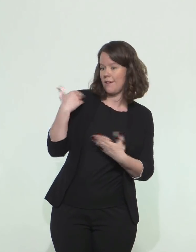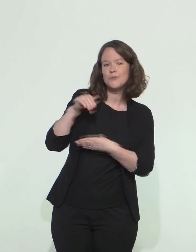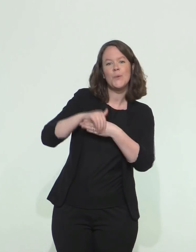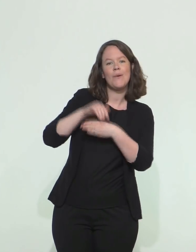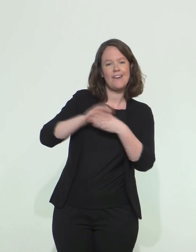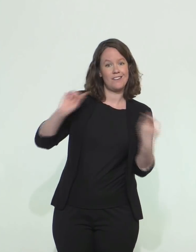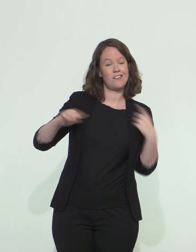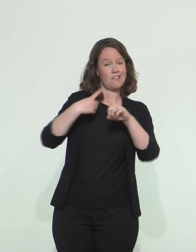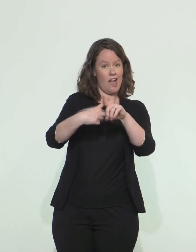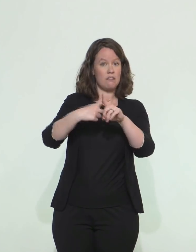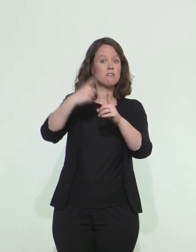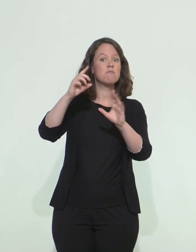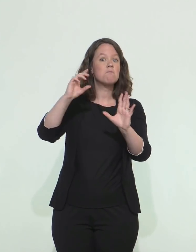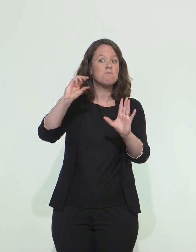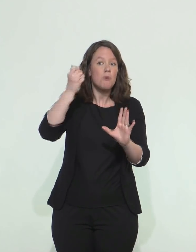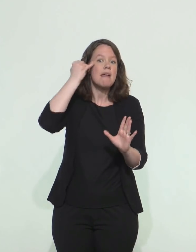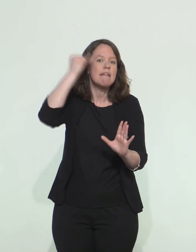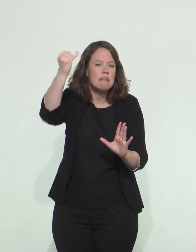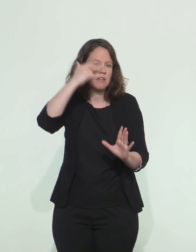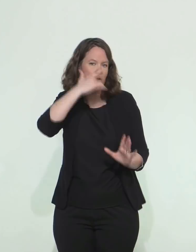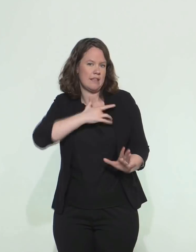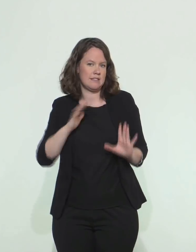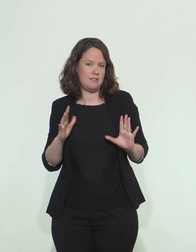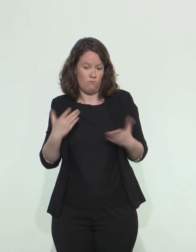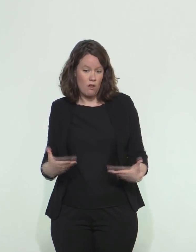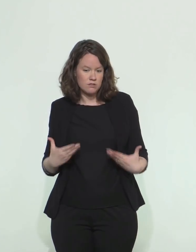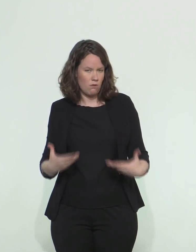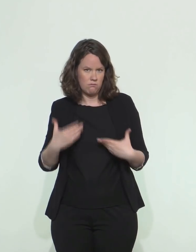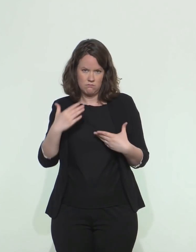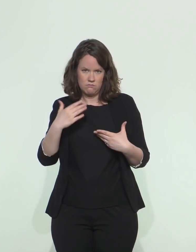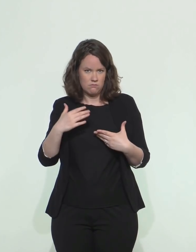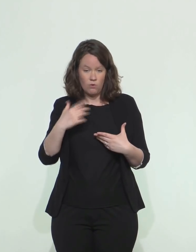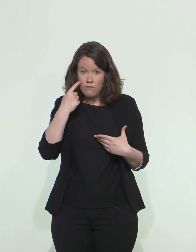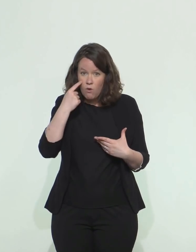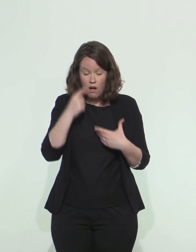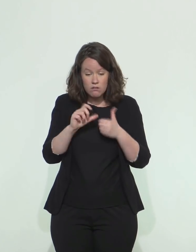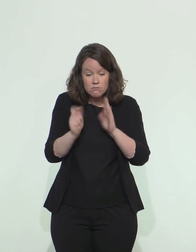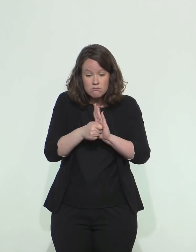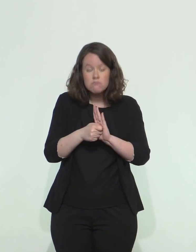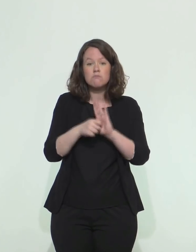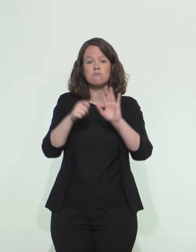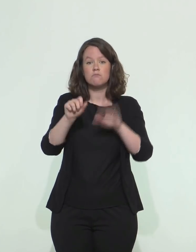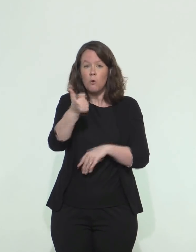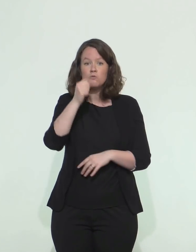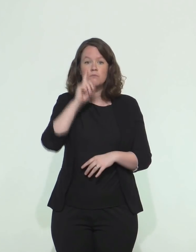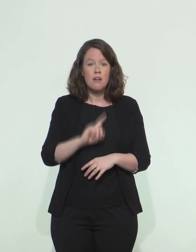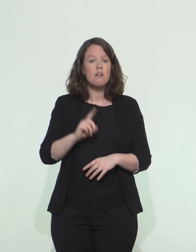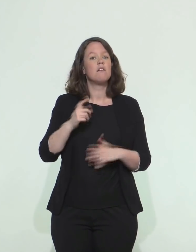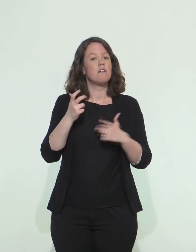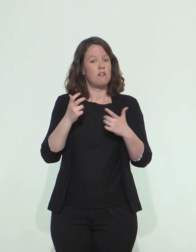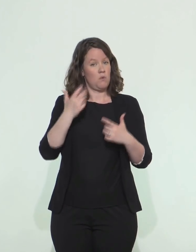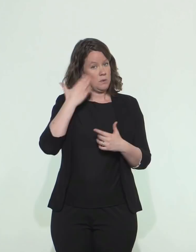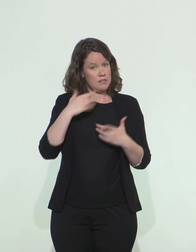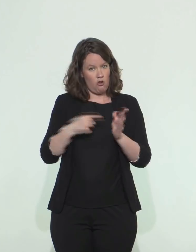beaucoup insisté aussi sur le fait qu'il s'adapterait à l'évolution de la situation. Et donc, il a même donné la date du 7 mai où il analysera